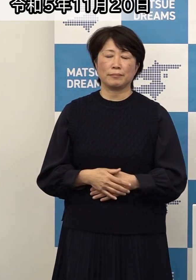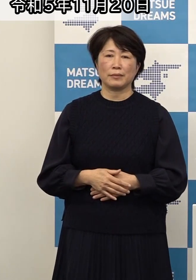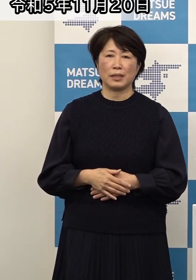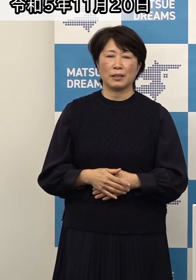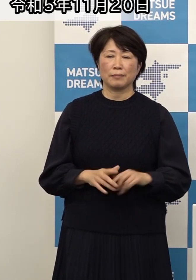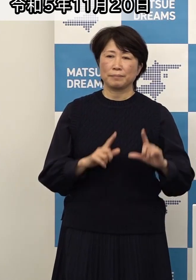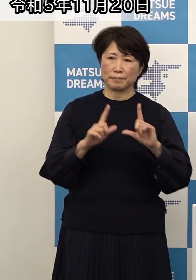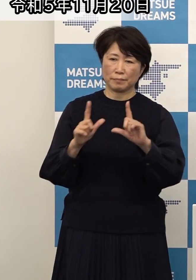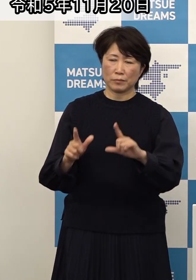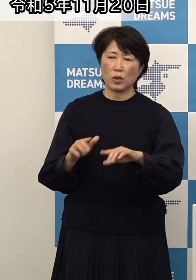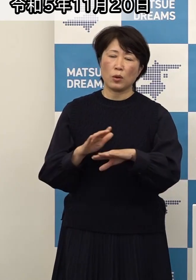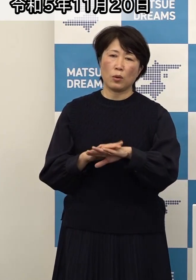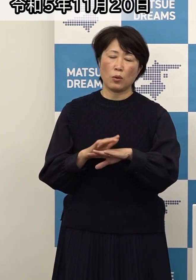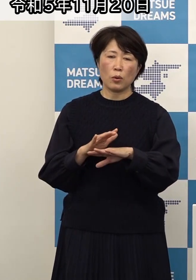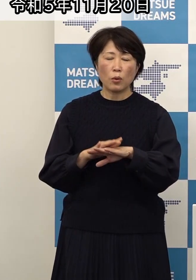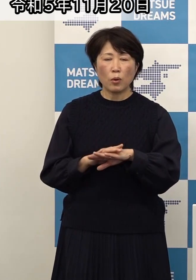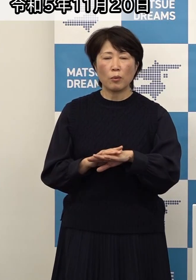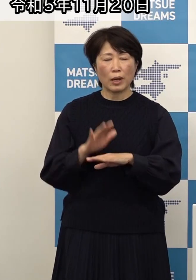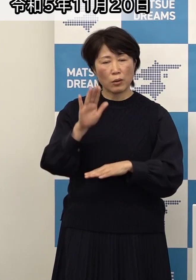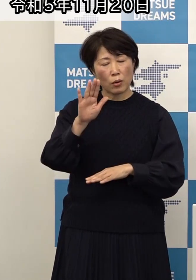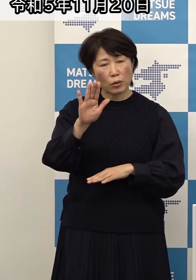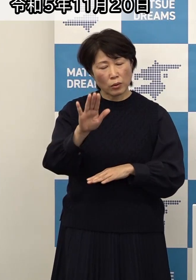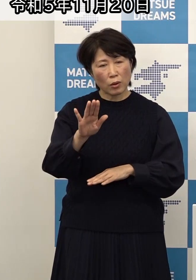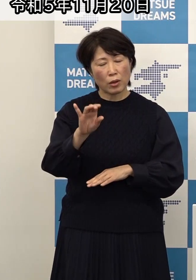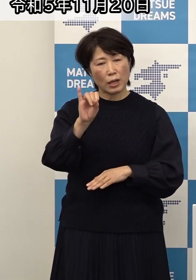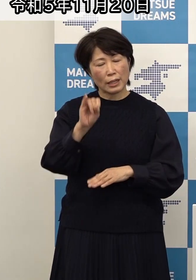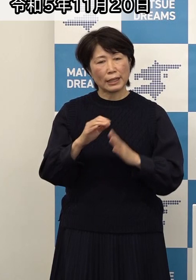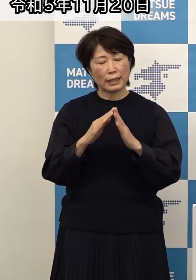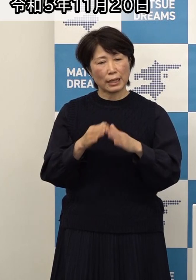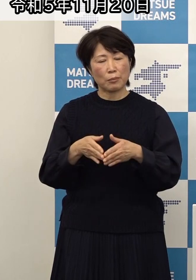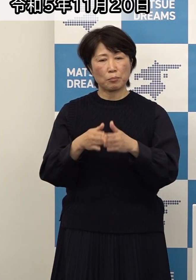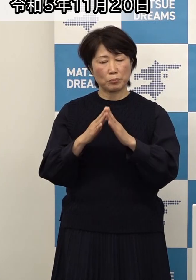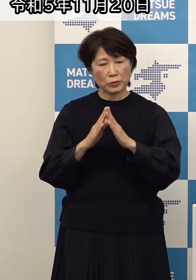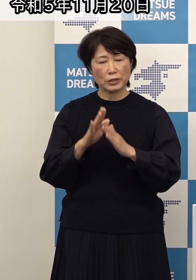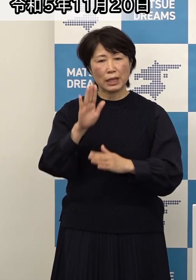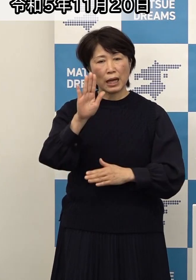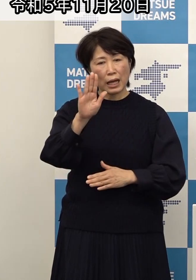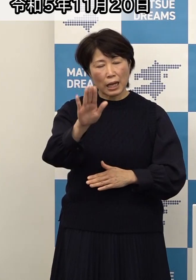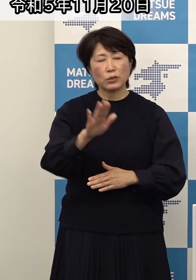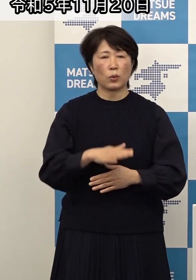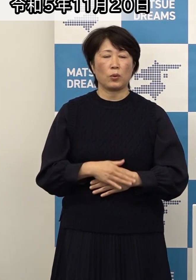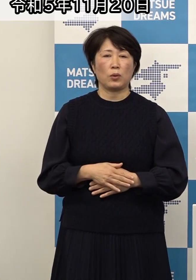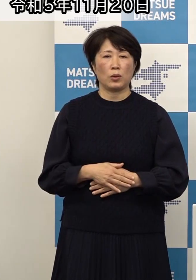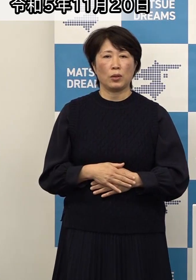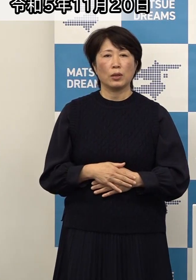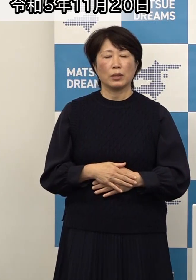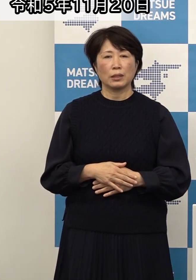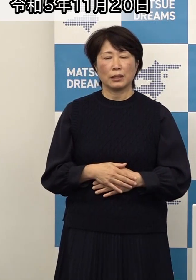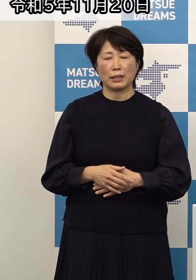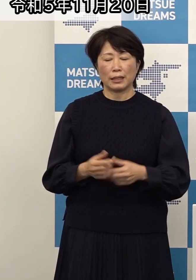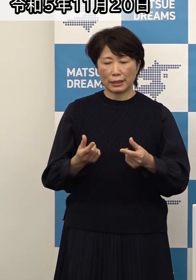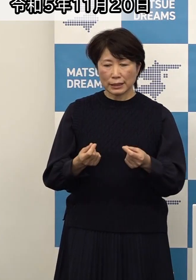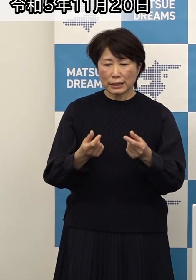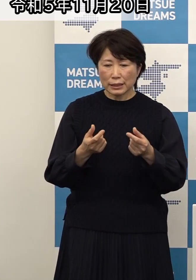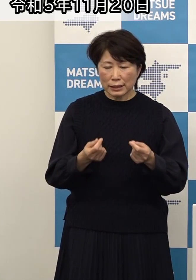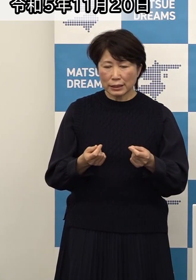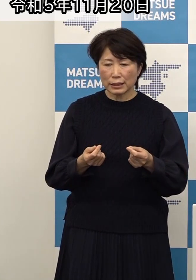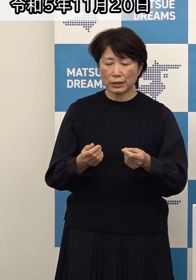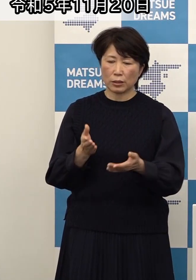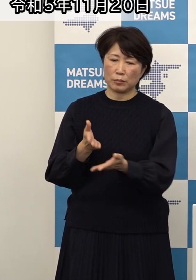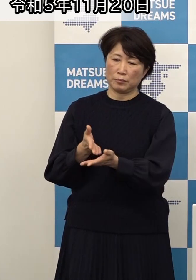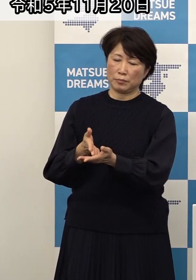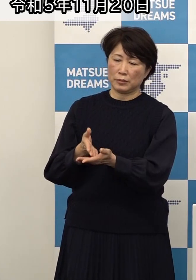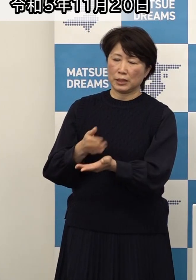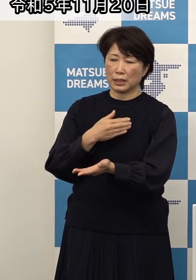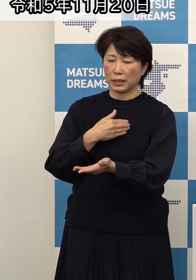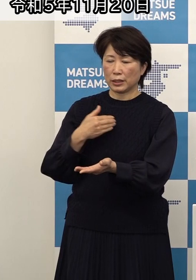定委員会を実際に設置してみてからということにはなりますが、確実にそういった、声が届くようにですね、していきたいと